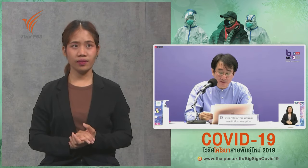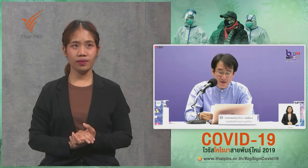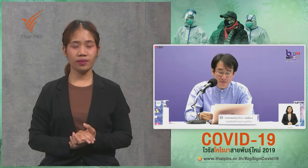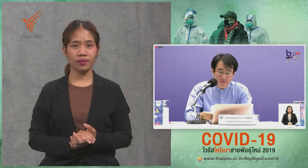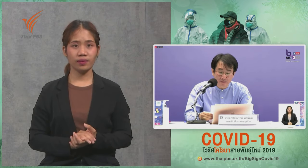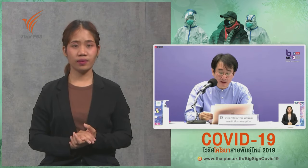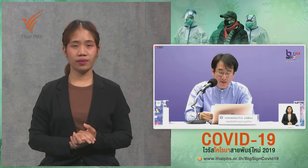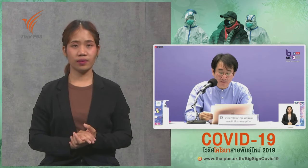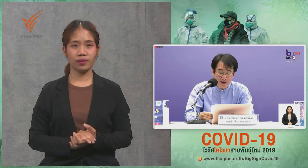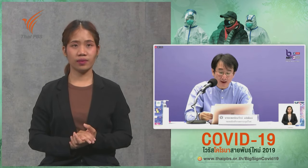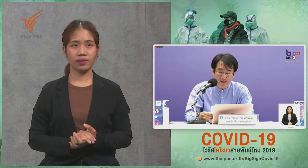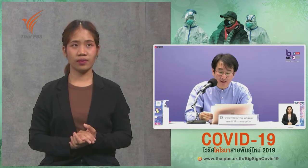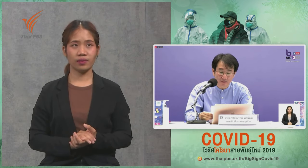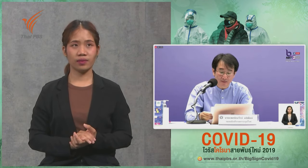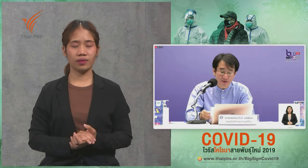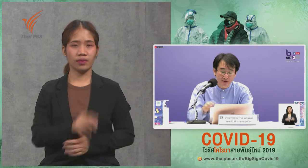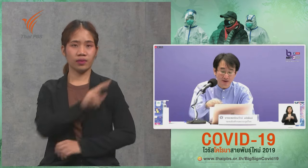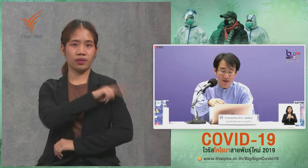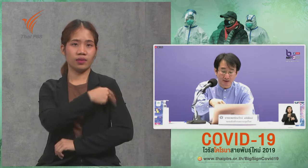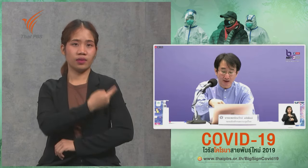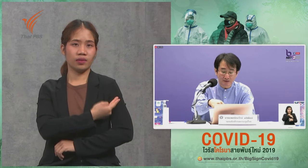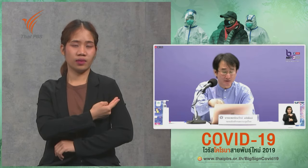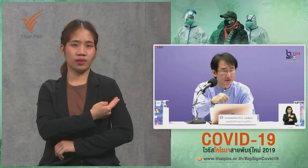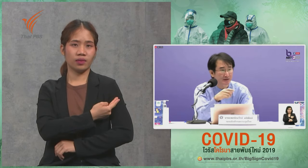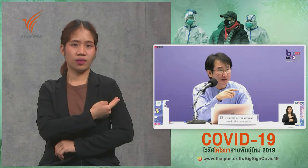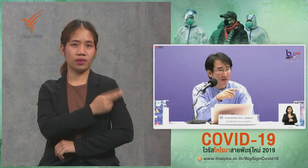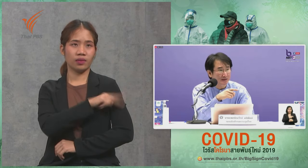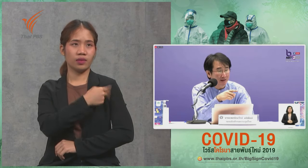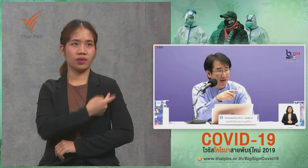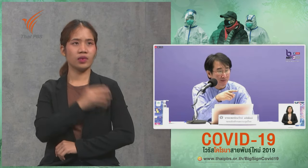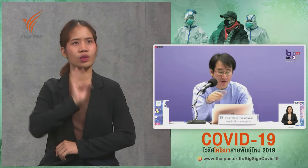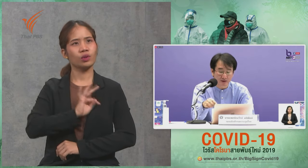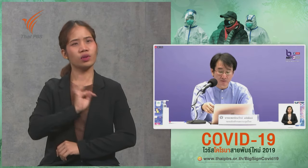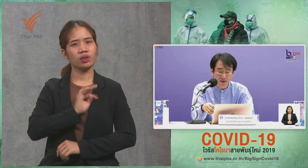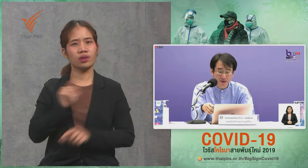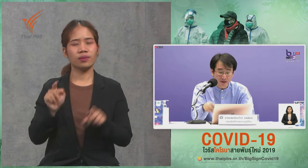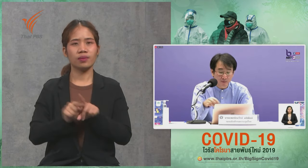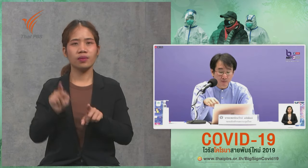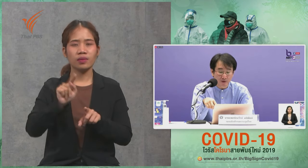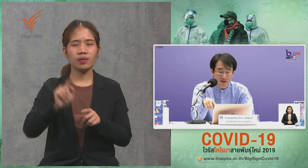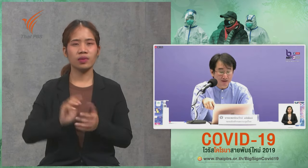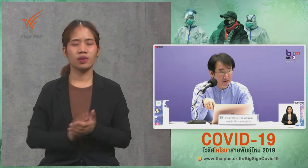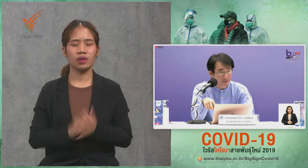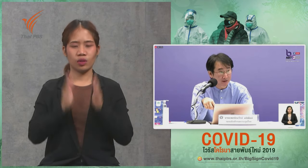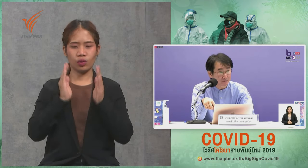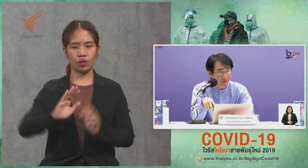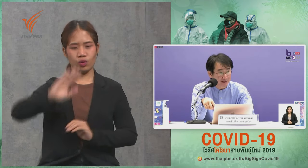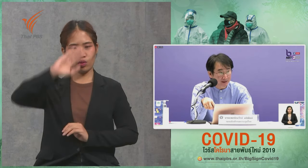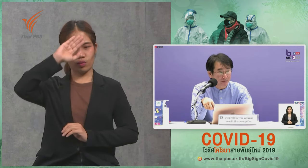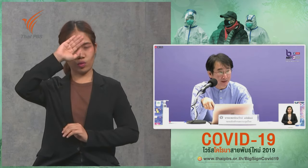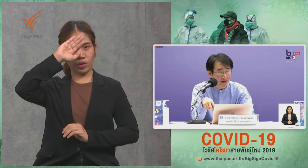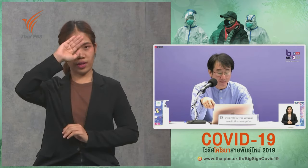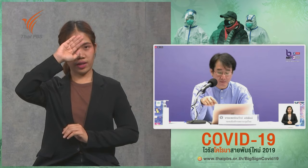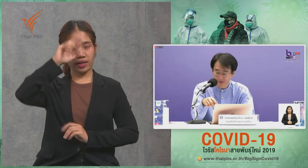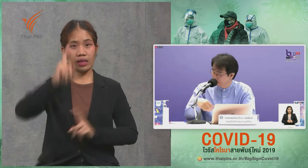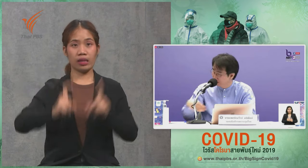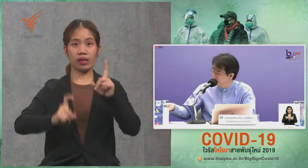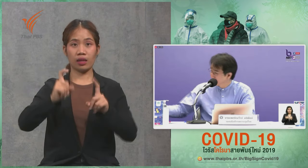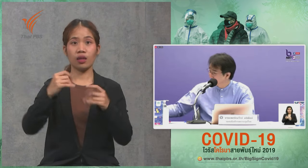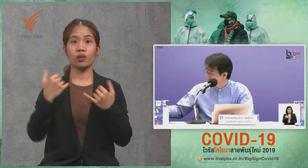ทางทีมทางแพทย์นะครับทางแพทย์รู้สึกจะคำถามก็คือในกลุ่มในผู้ป่วยที่เสียชีวิตวันนี้ใช่ไหม